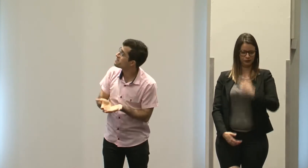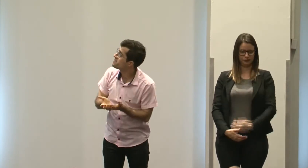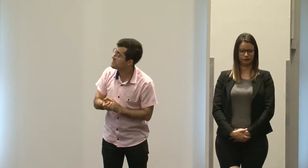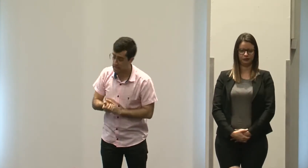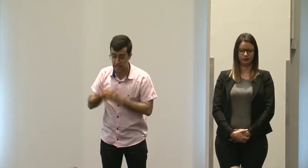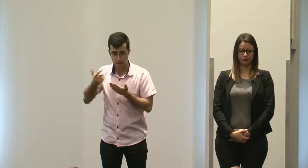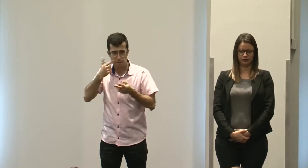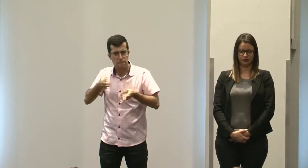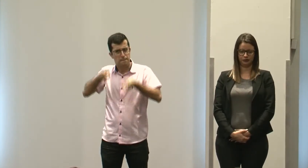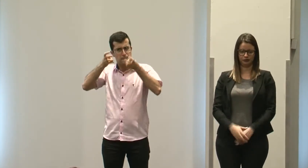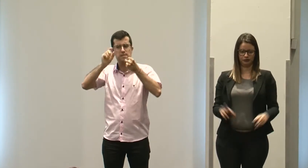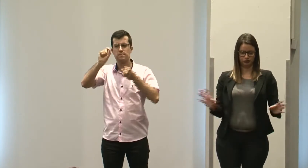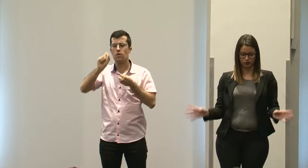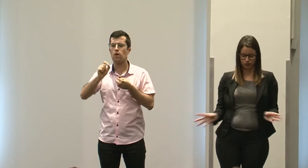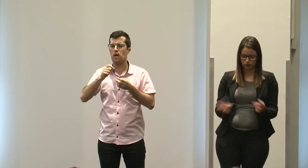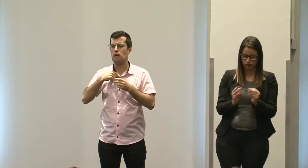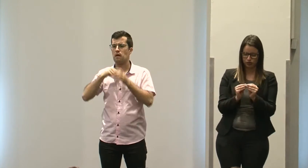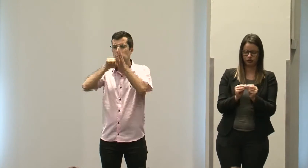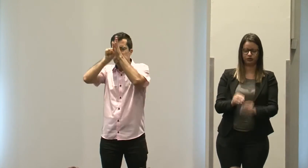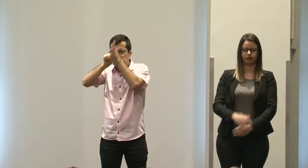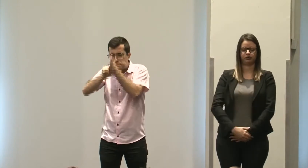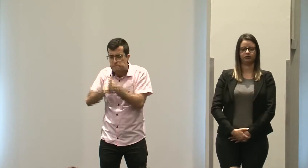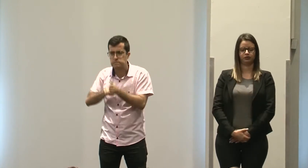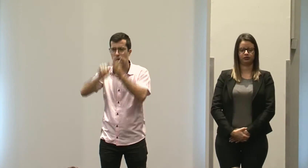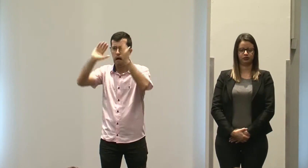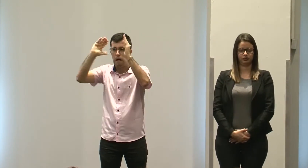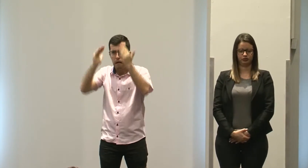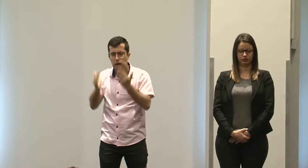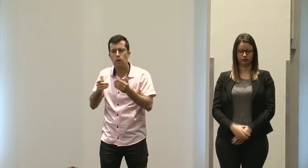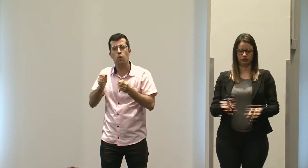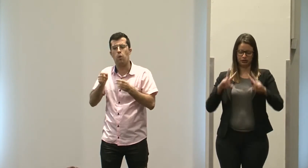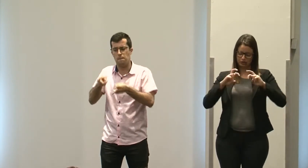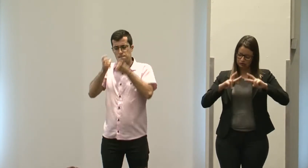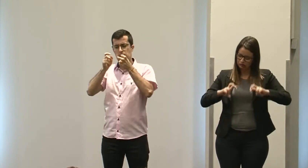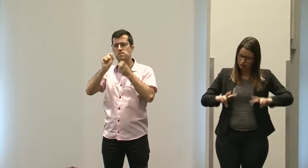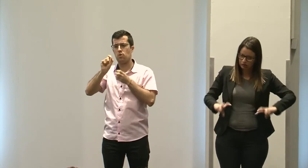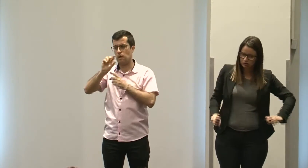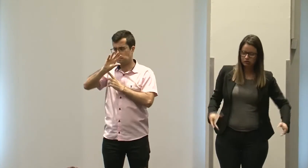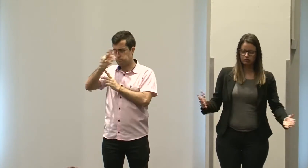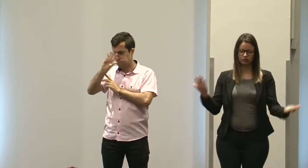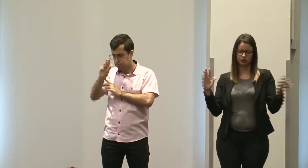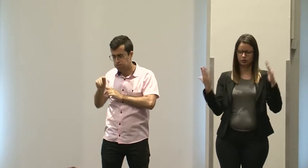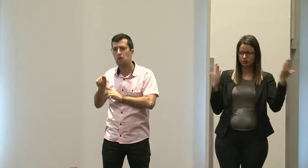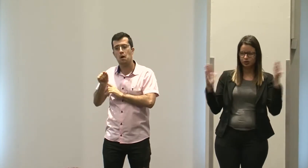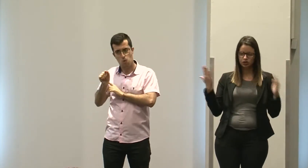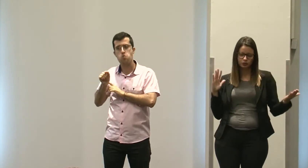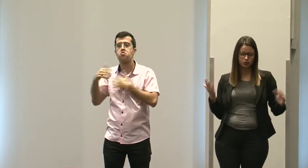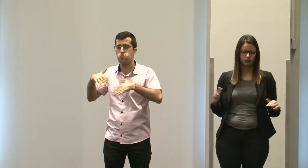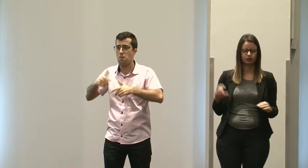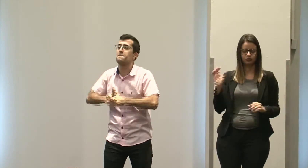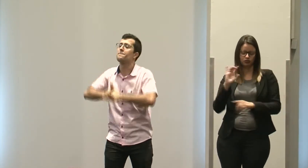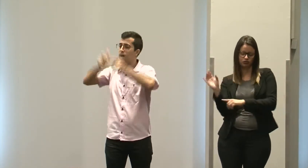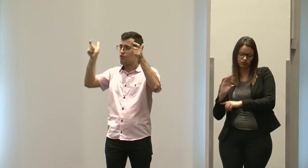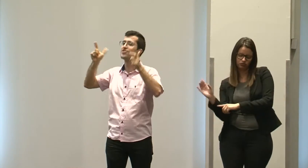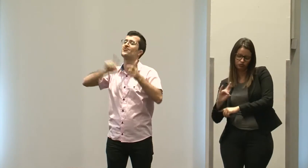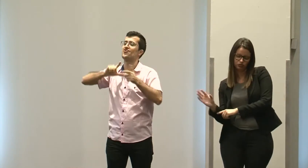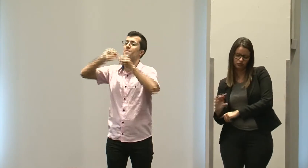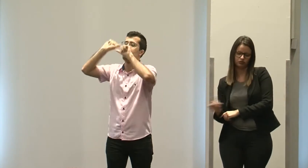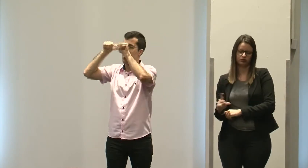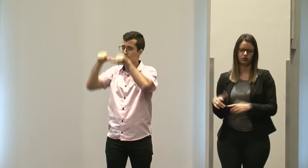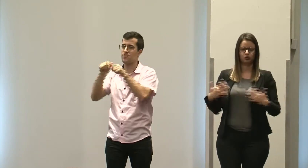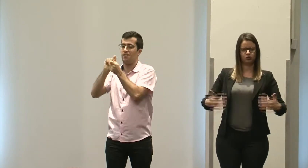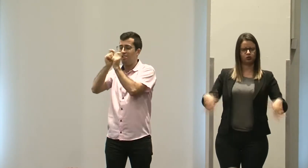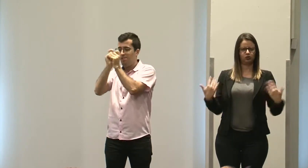Para finalizar, as considerações finais do meu trabalho, fazendo essa análise dos